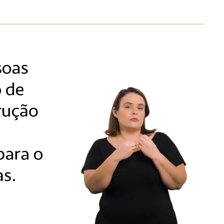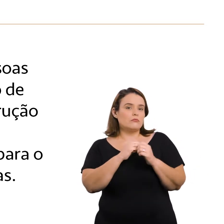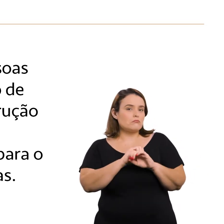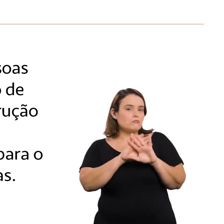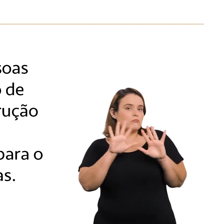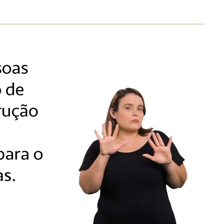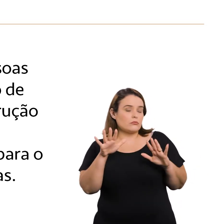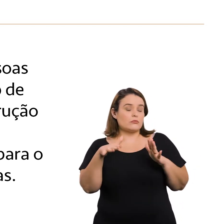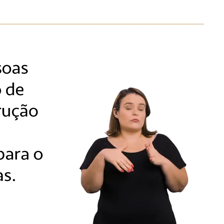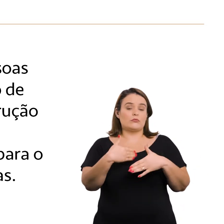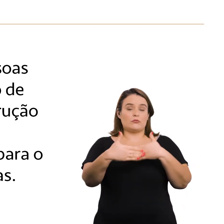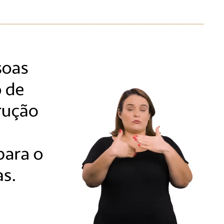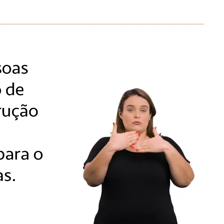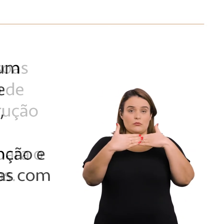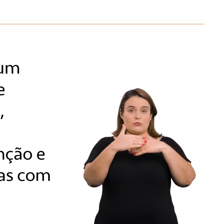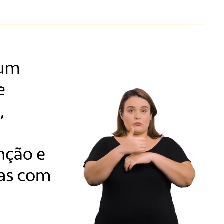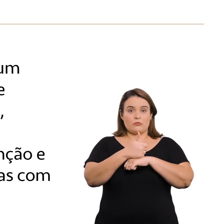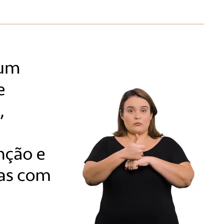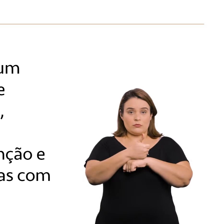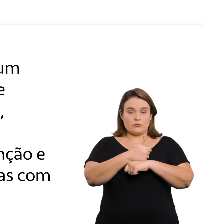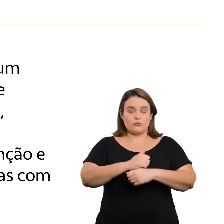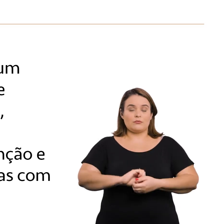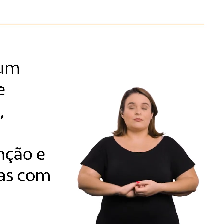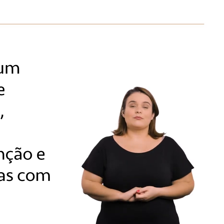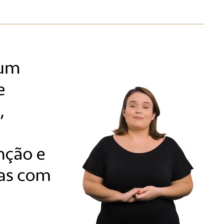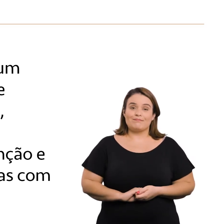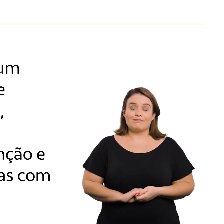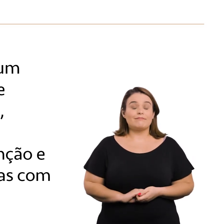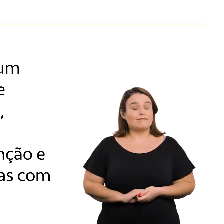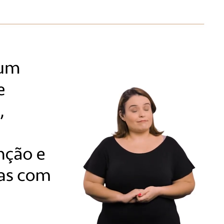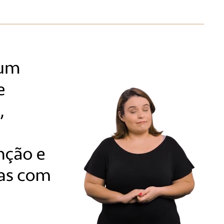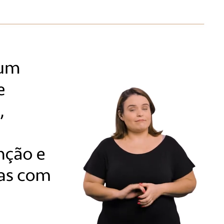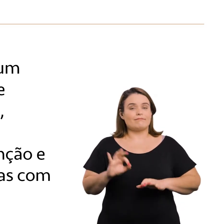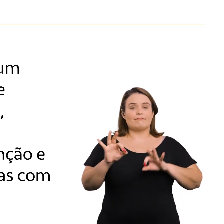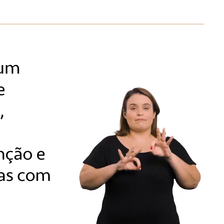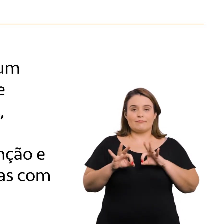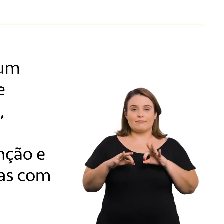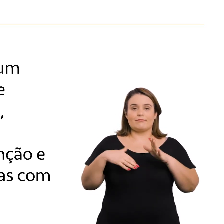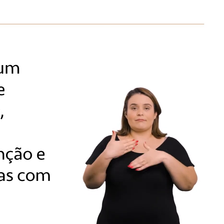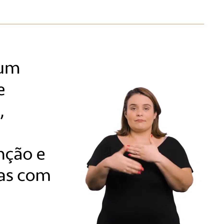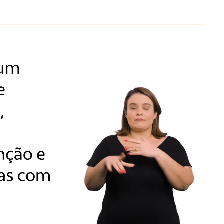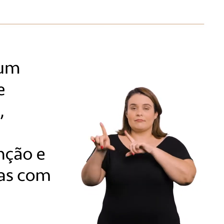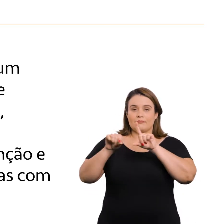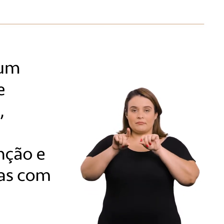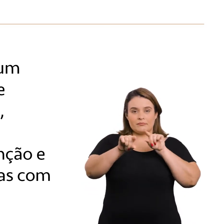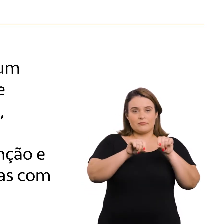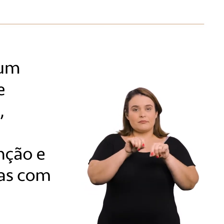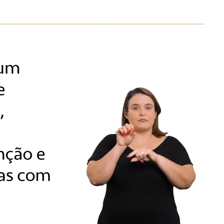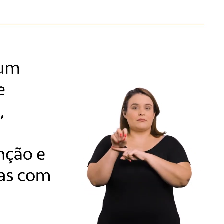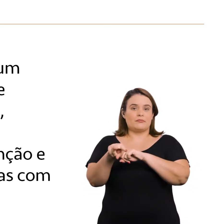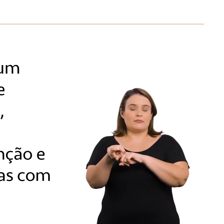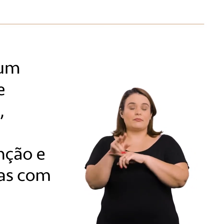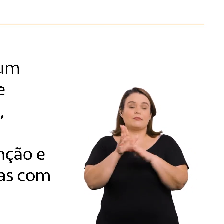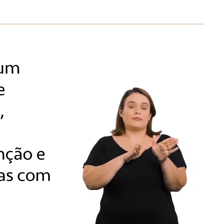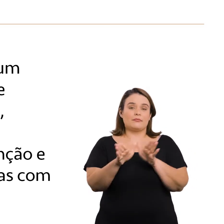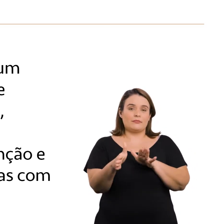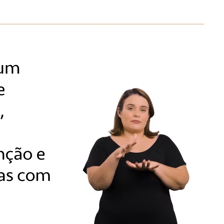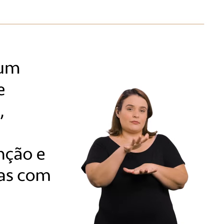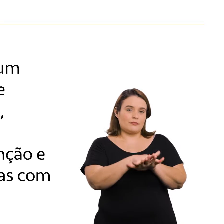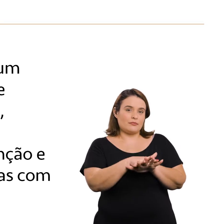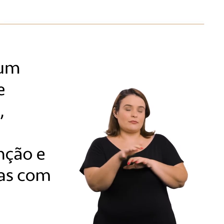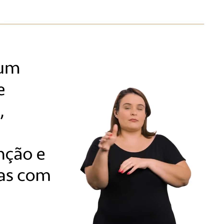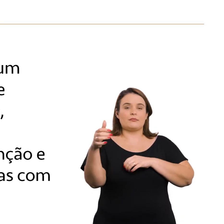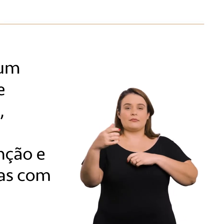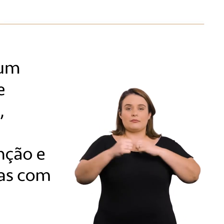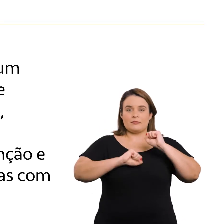para o desenvolvimento de carreiras. Portanto, além de planejar um processo de recrutamento e seleção acessível e inclusivo,